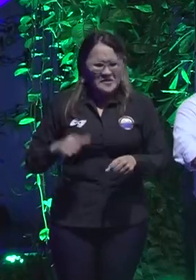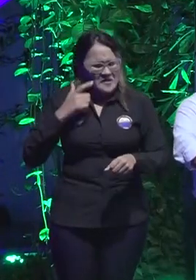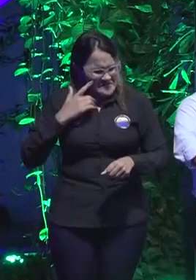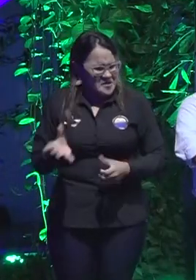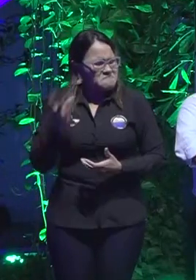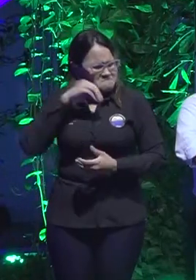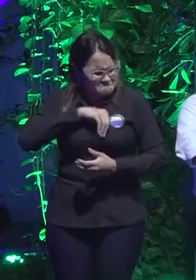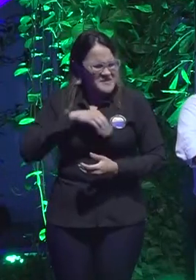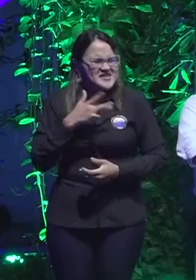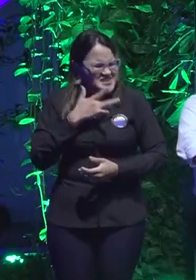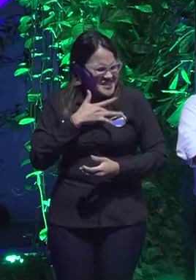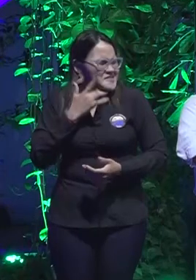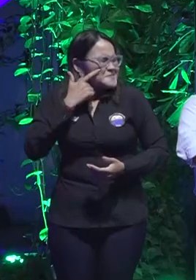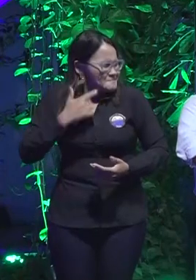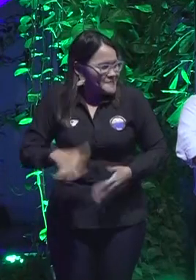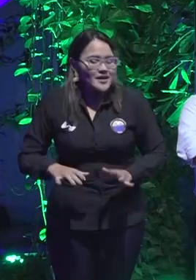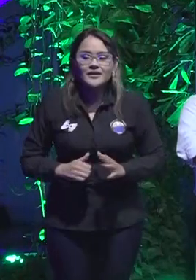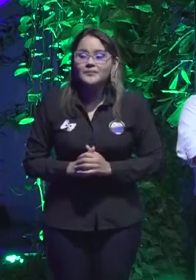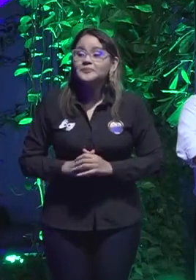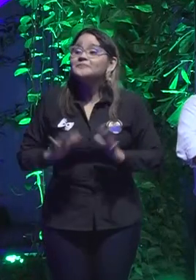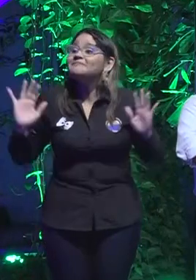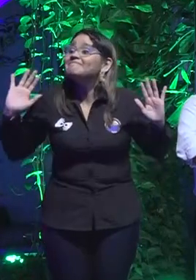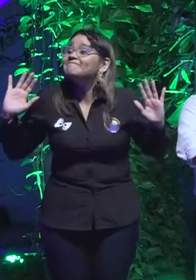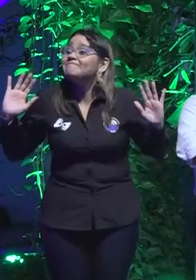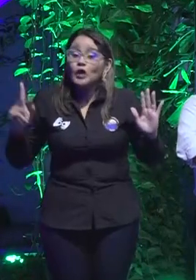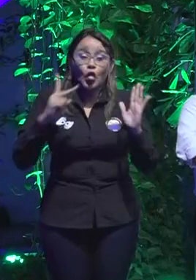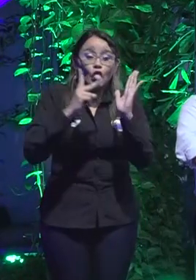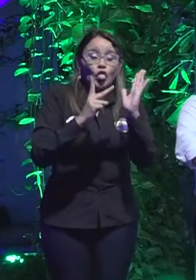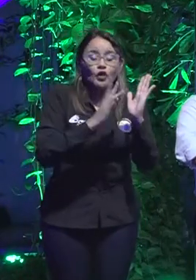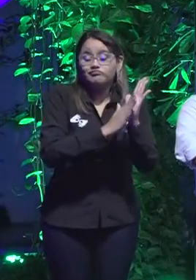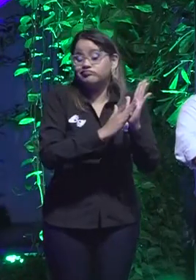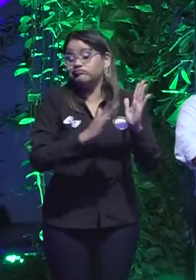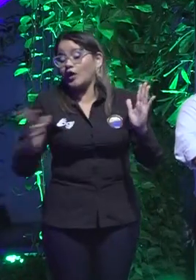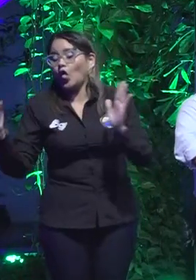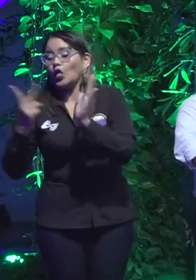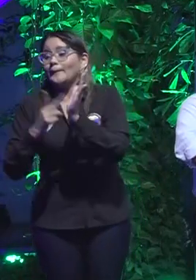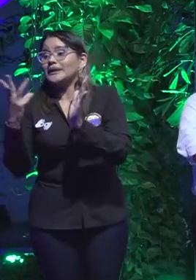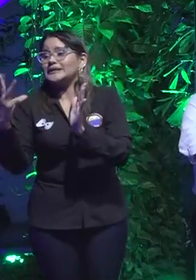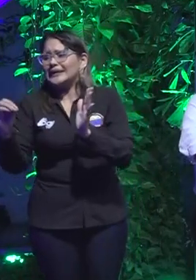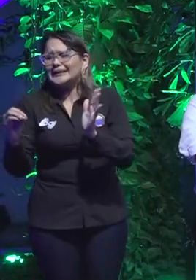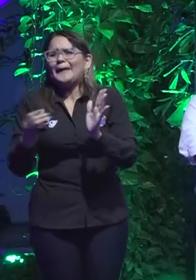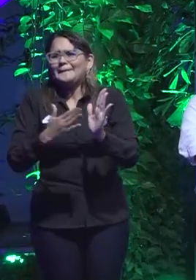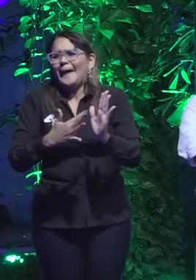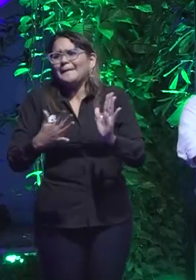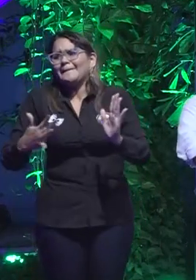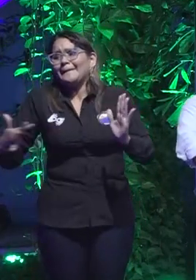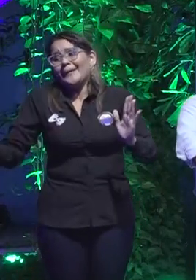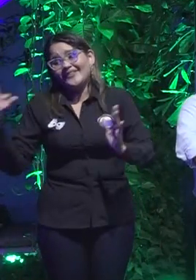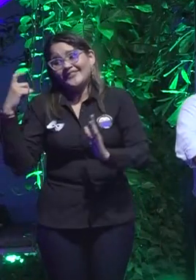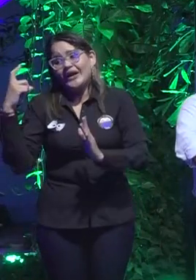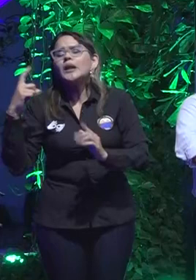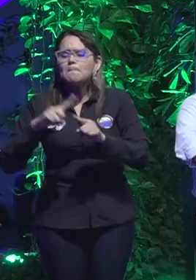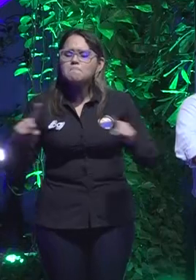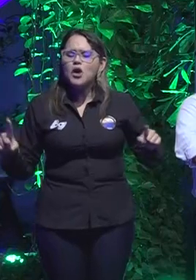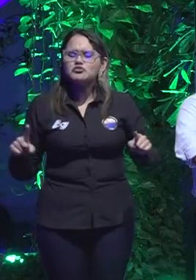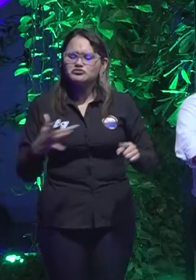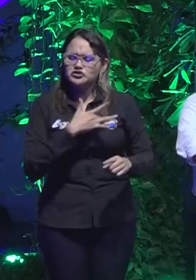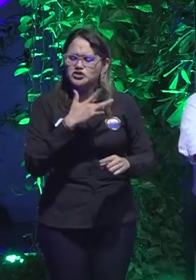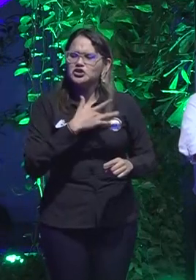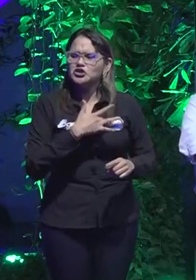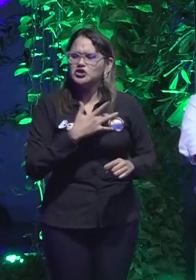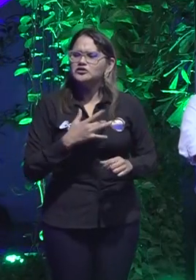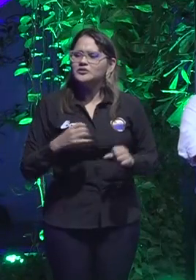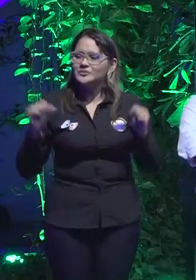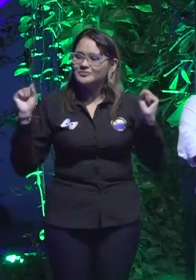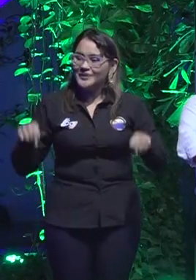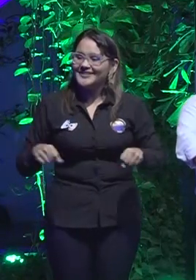pronto, de aquí al 2030 hay un camino largo, pero sabíamos que podíamos lograrlo